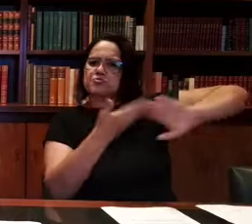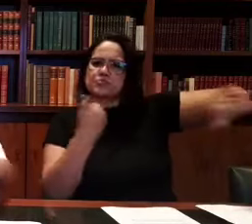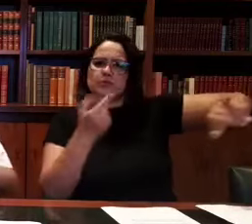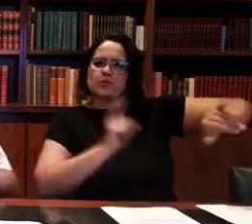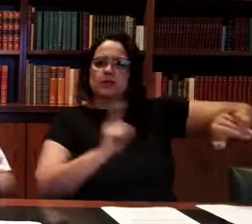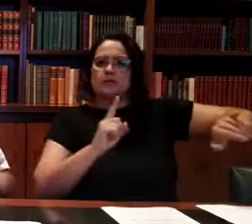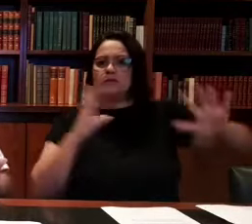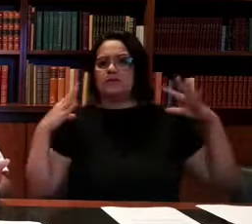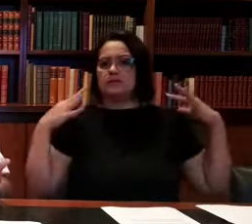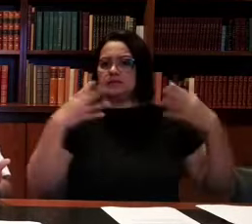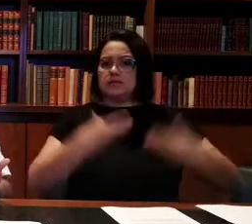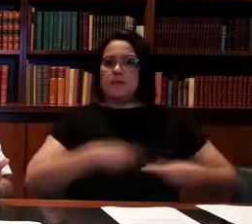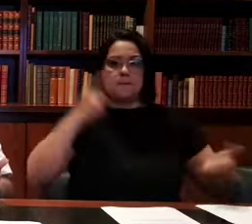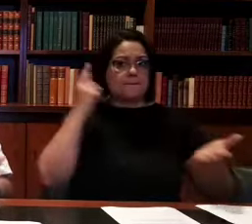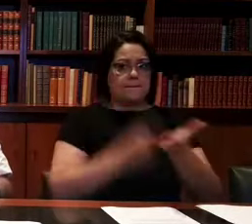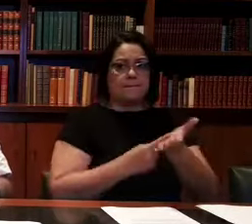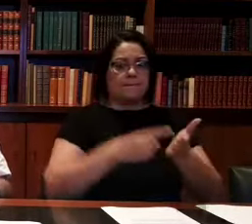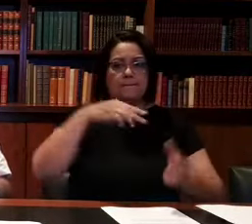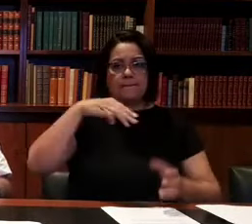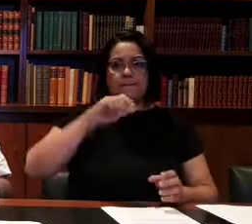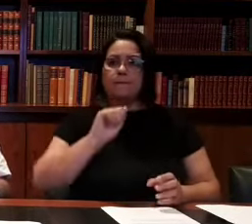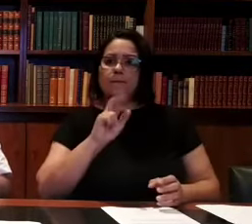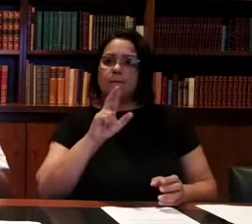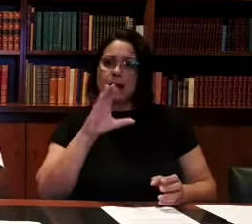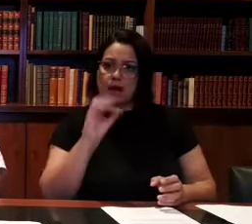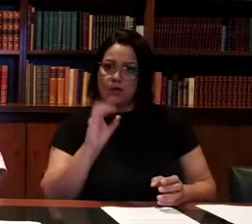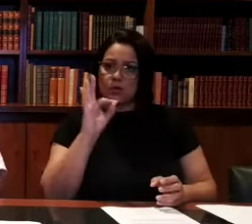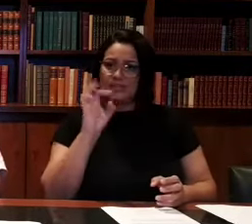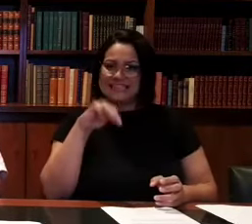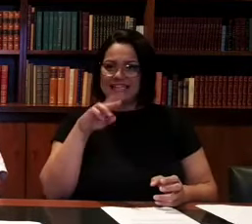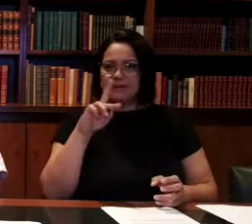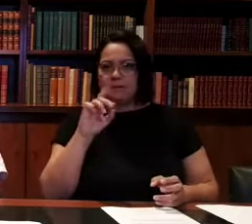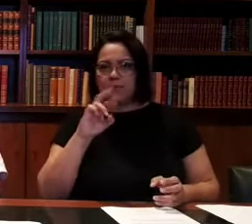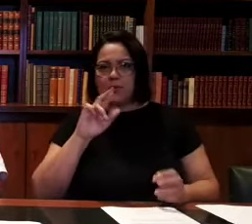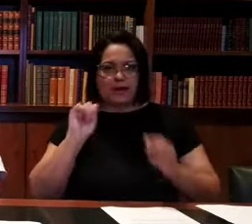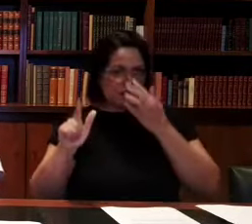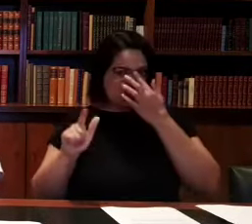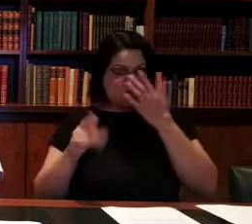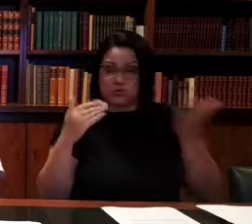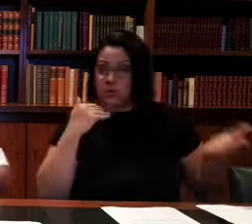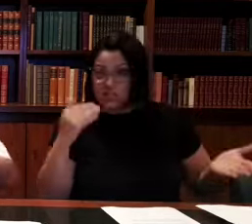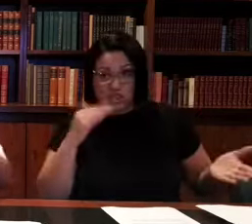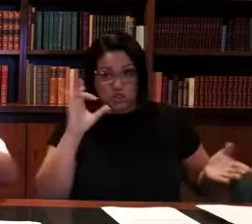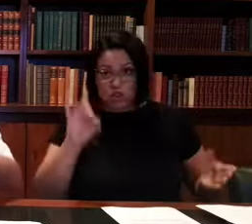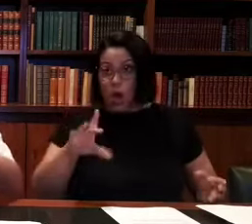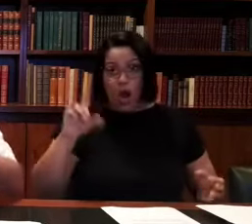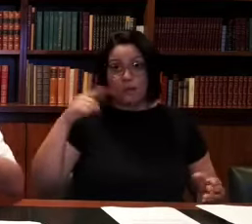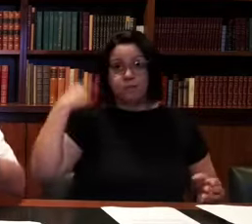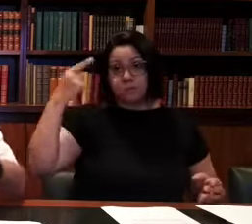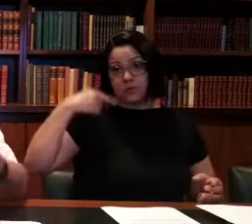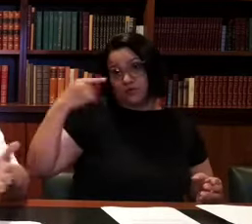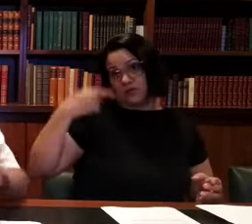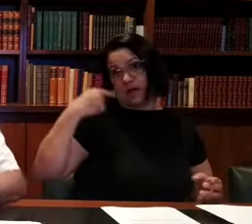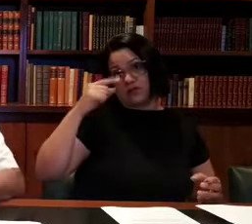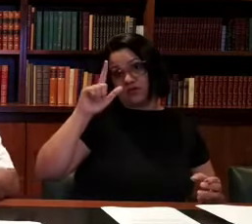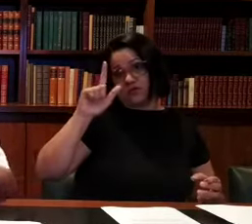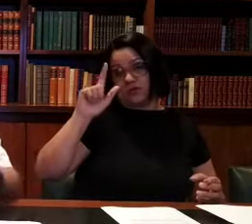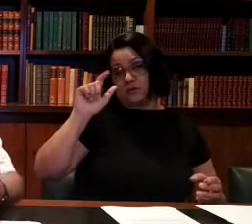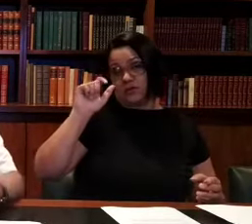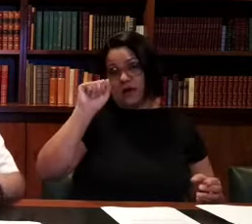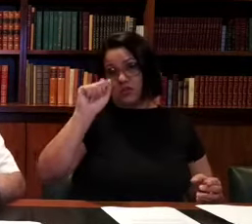Supremo vai decidir o Marco temporal não basta apenas o advogado João tá nenhum agora que eu Levi ir lá e fazer uma tremenda